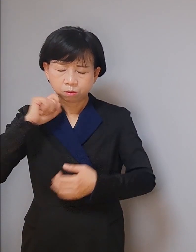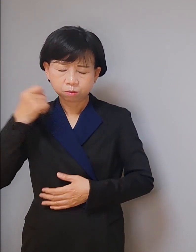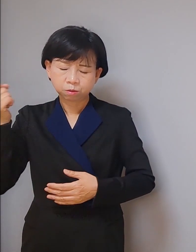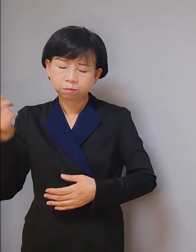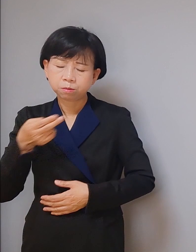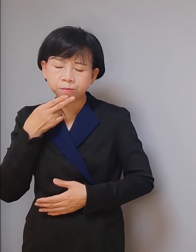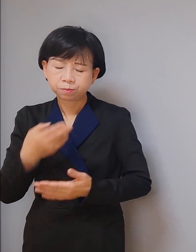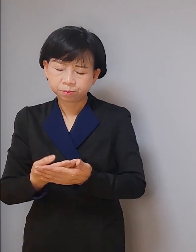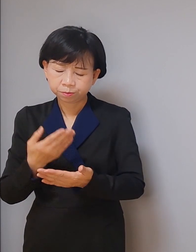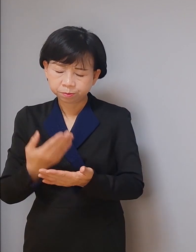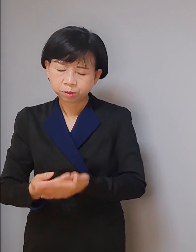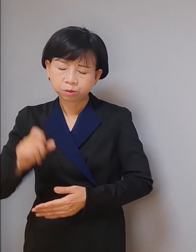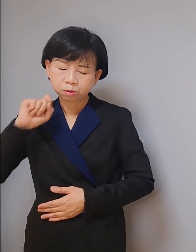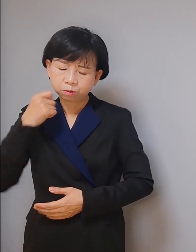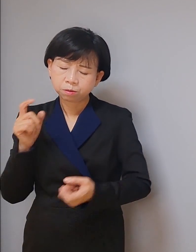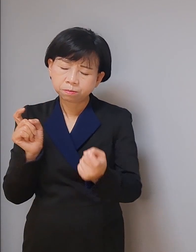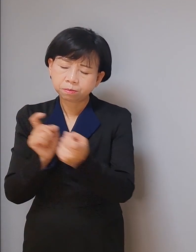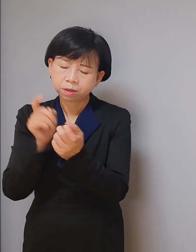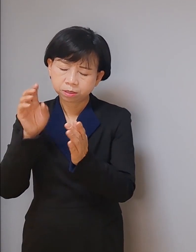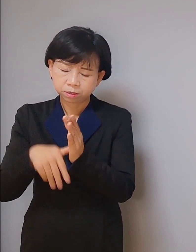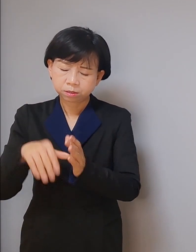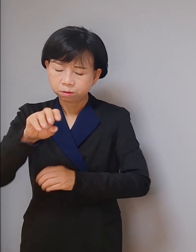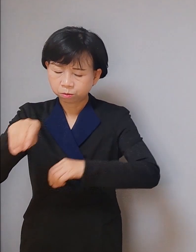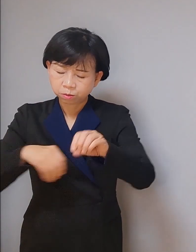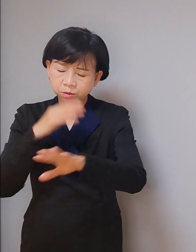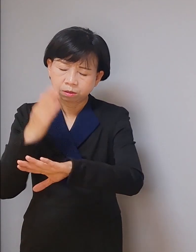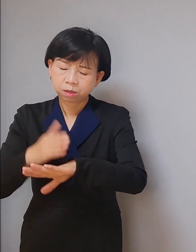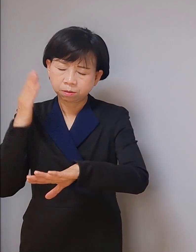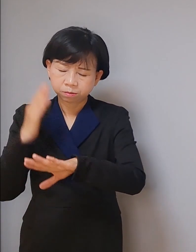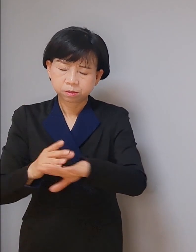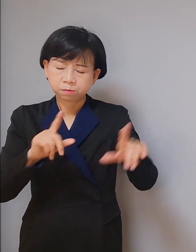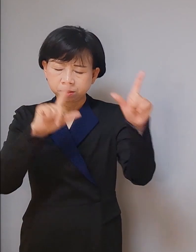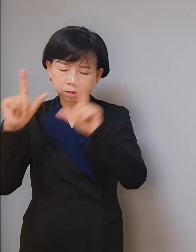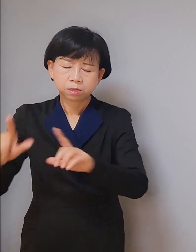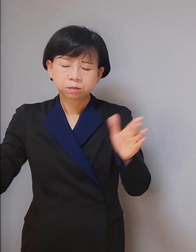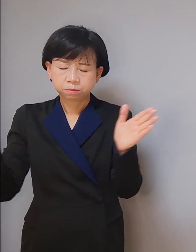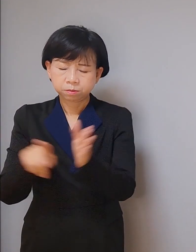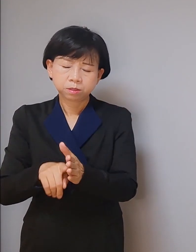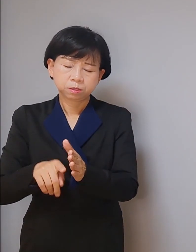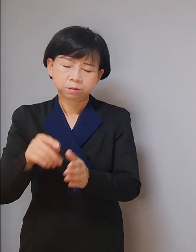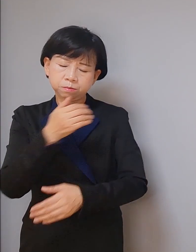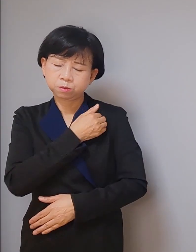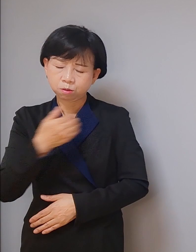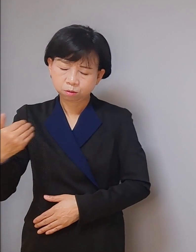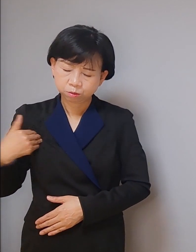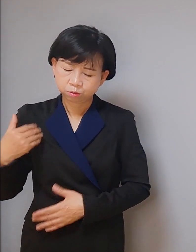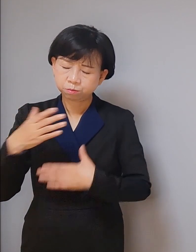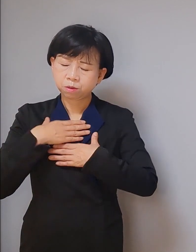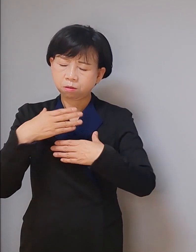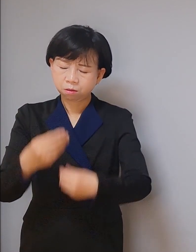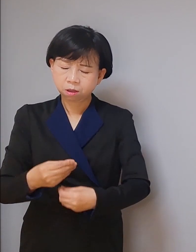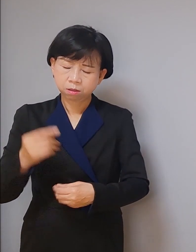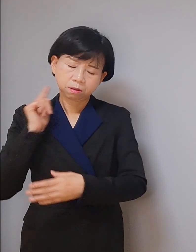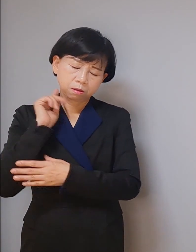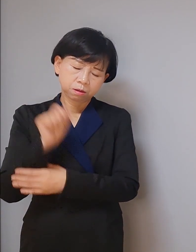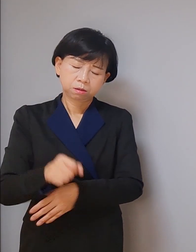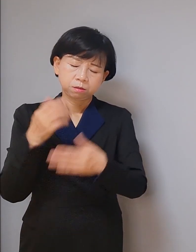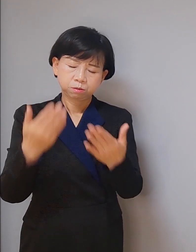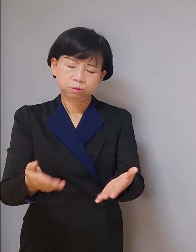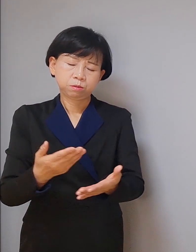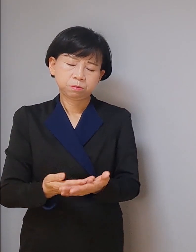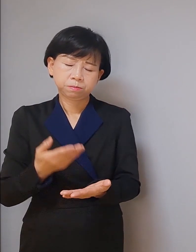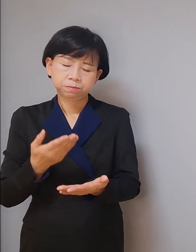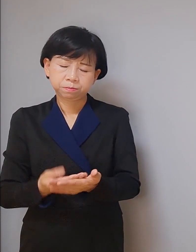하지만 어려운 일이 있어도 때로는 감사하며 살아갈 수 있는 믿음도 여유도 평안함도